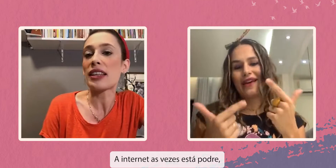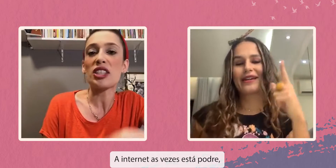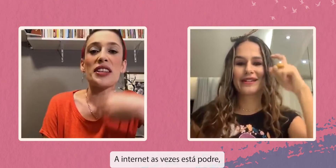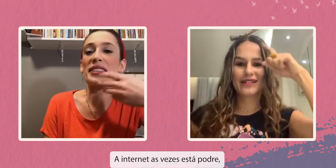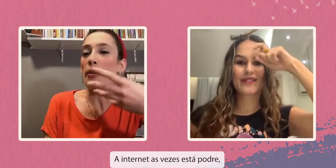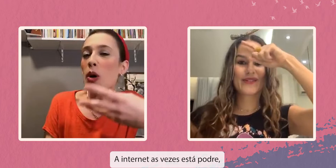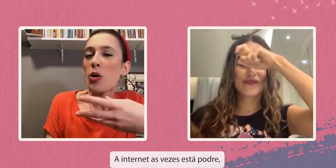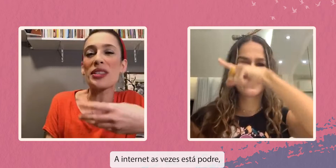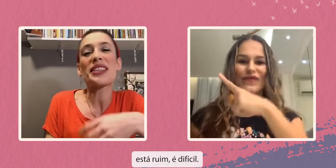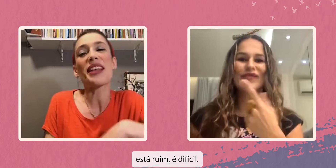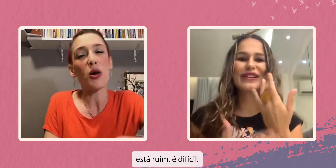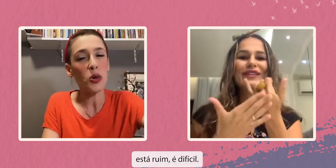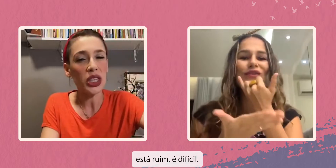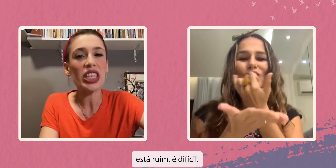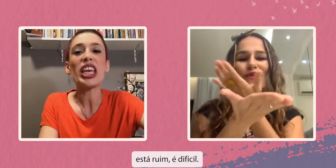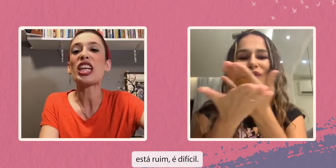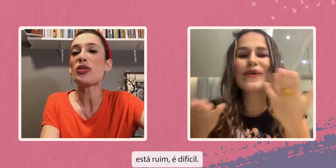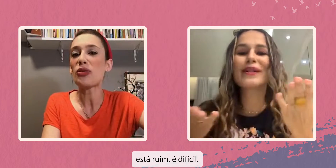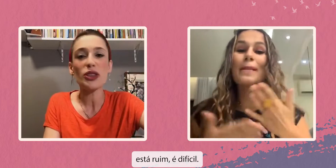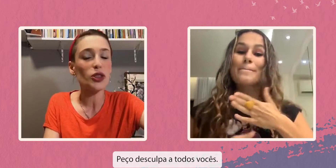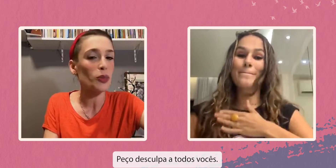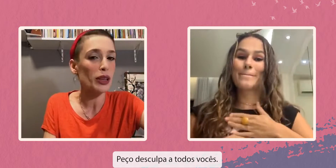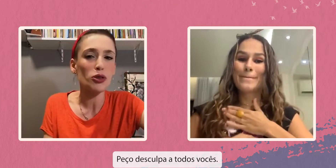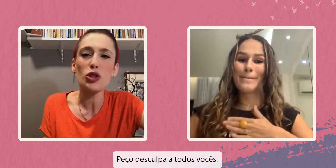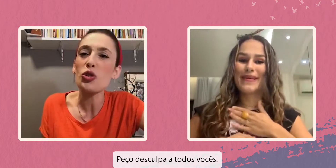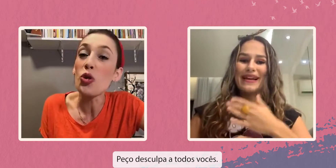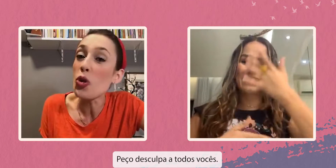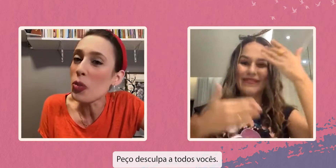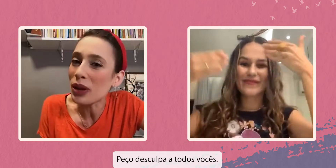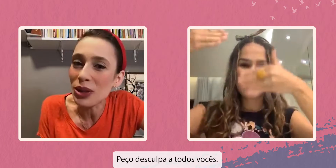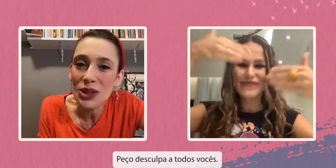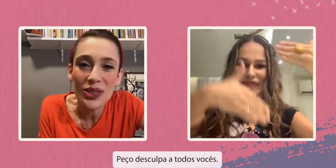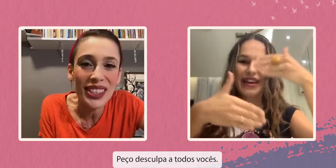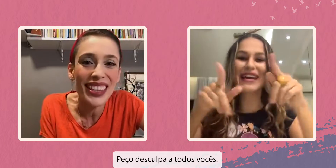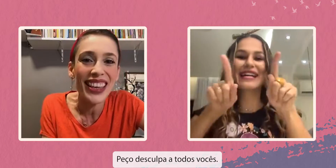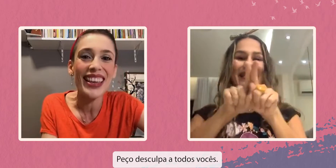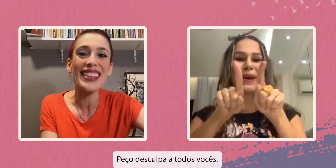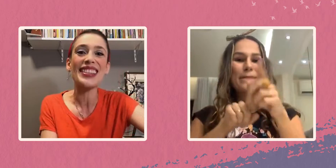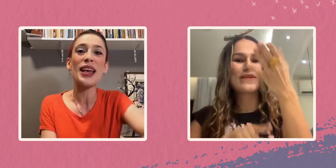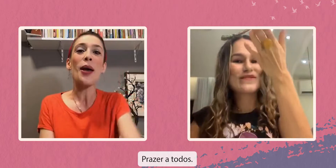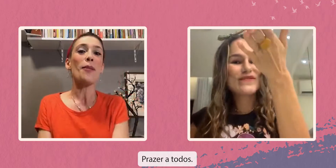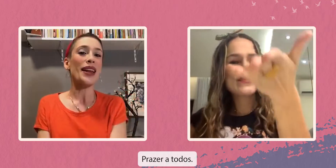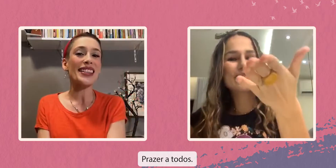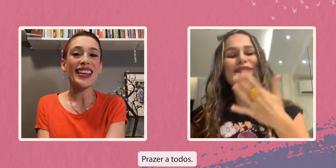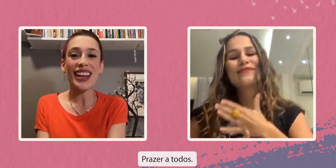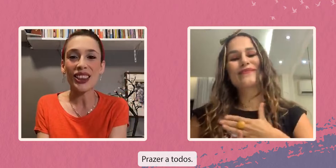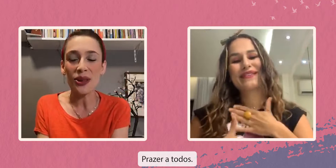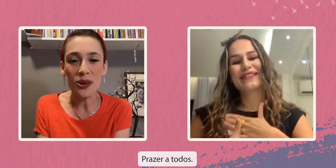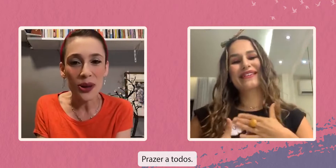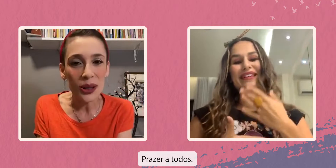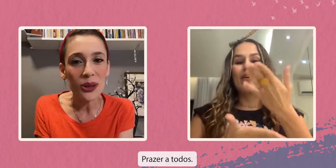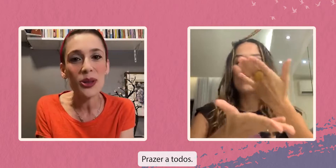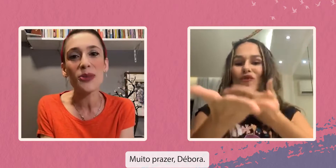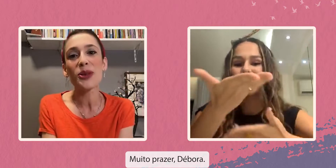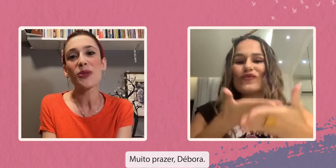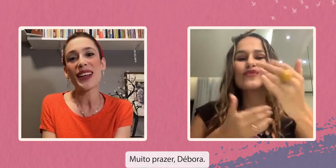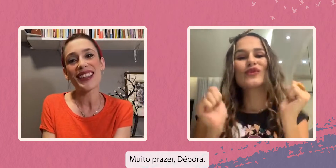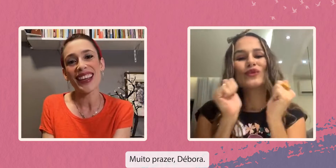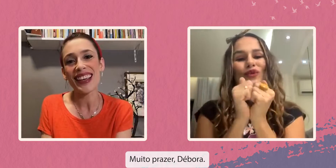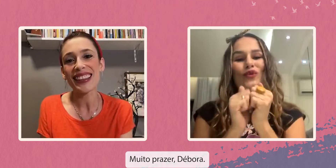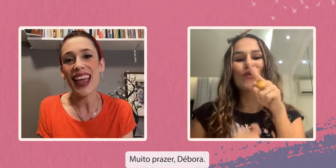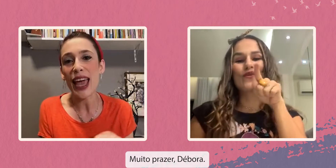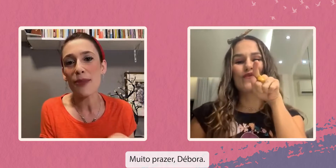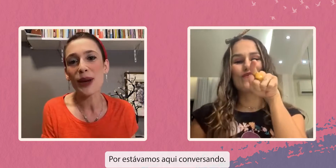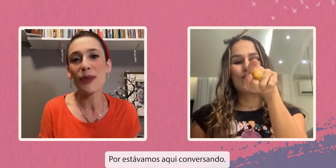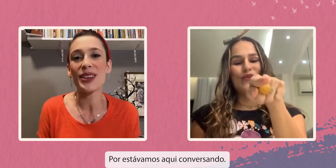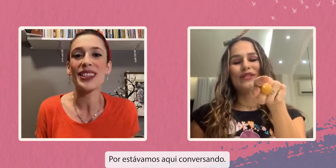A internet às vezes está boa, às vezes está ruim, é difícil. Peço desculpa a todos vocês. Prazer a todos, muito